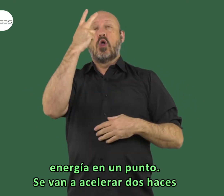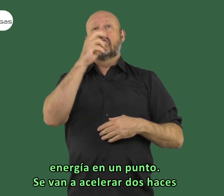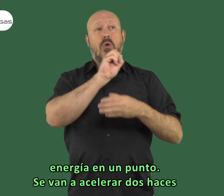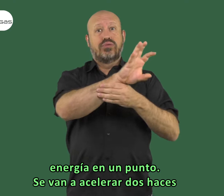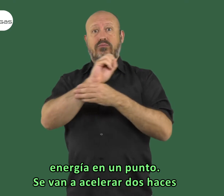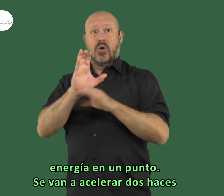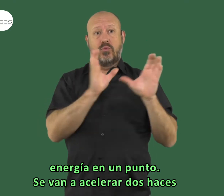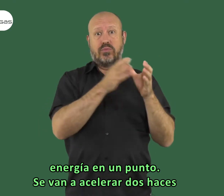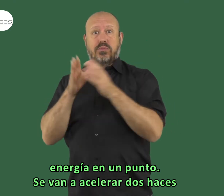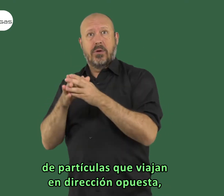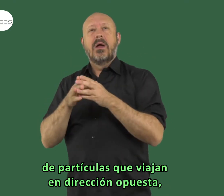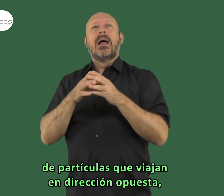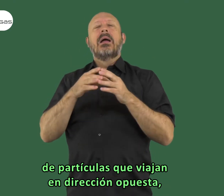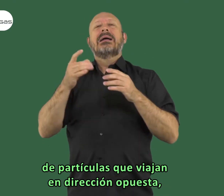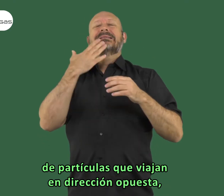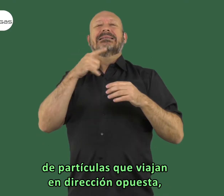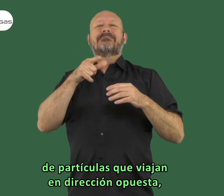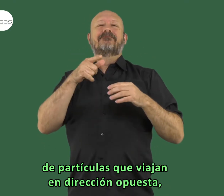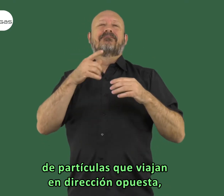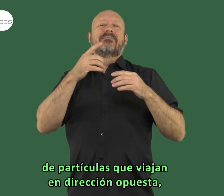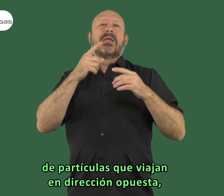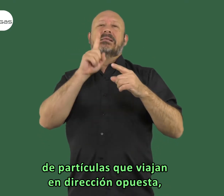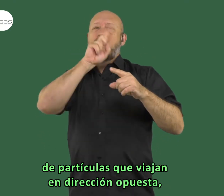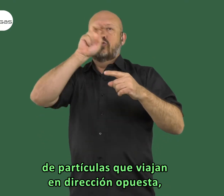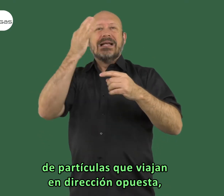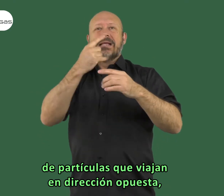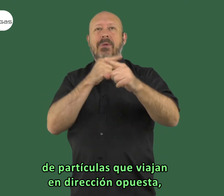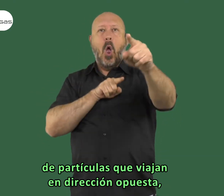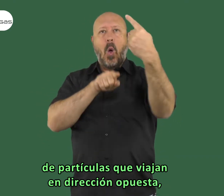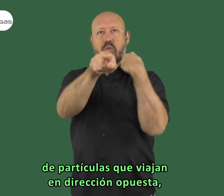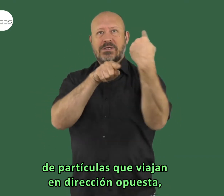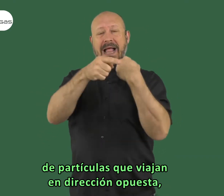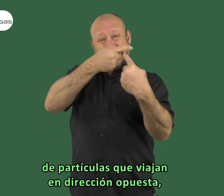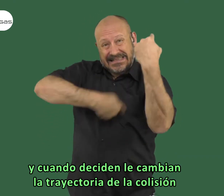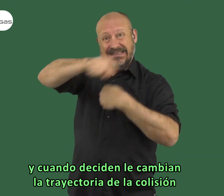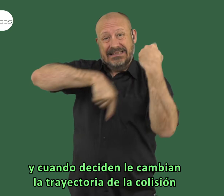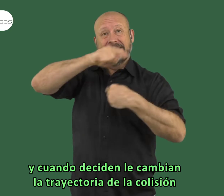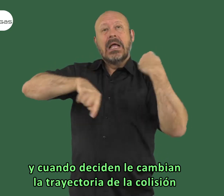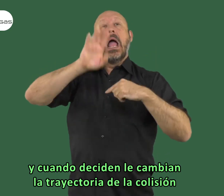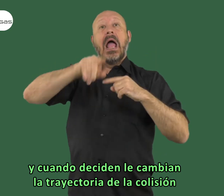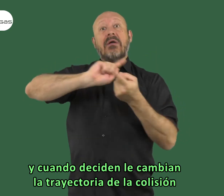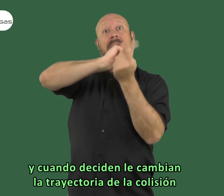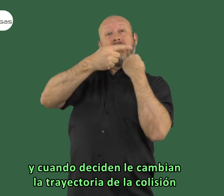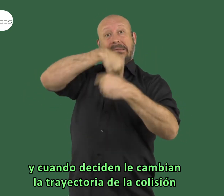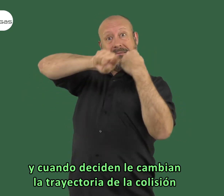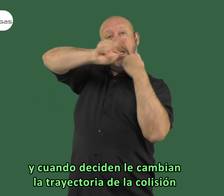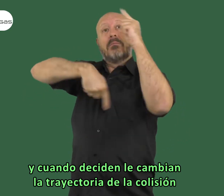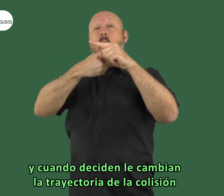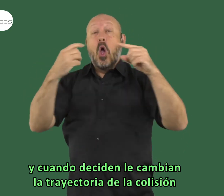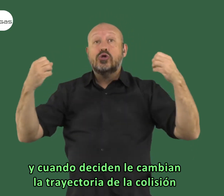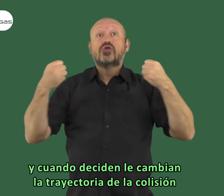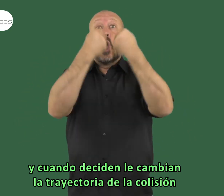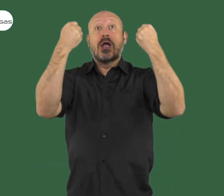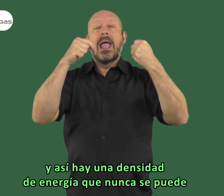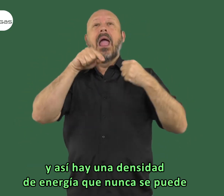a acelerar 2 hacen de partículas que viajan en dirección opuesta y cuando deciden le cambian la trayectoria